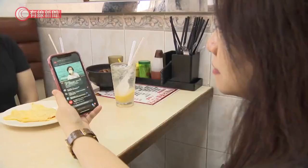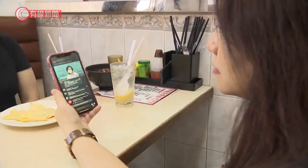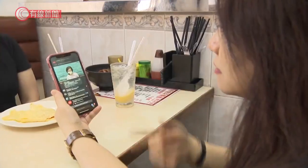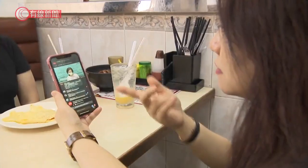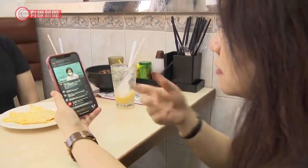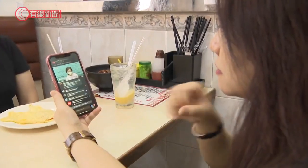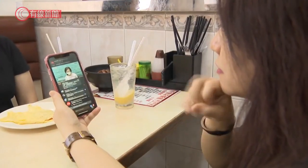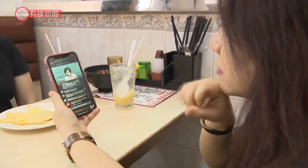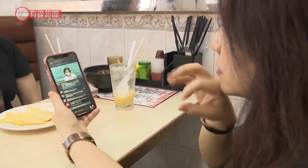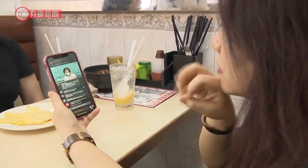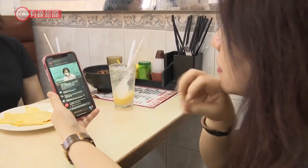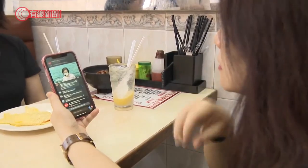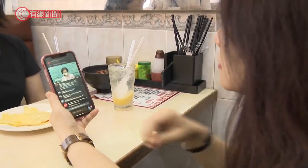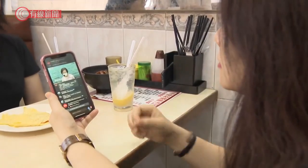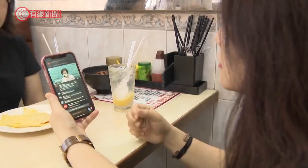咁明。